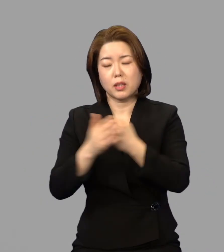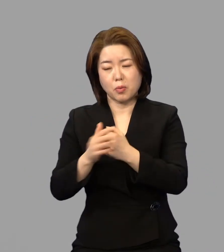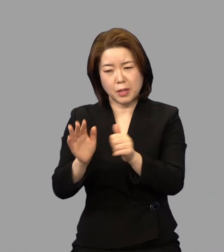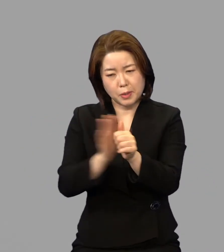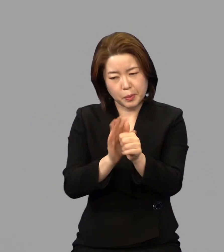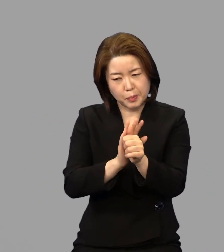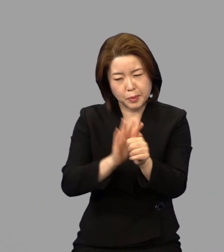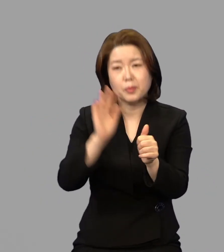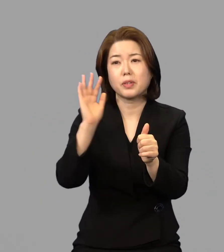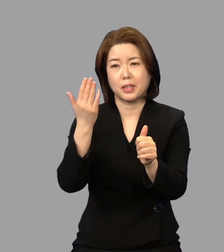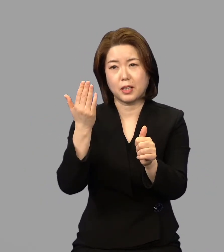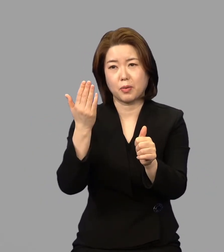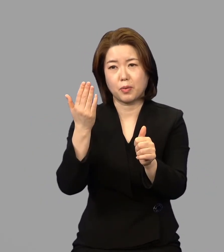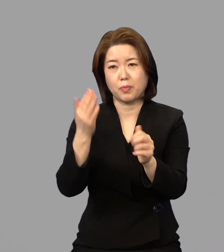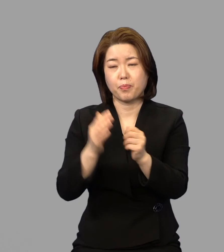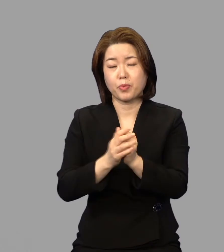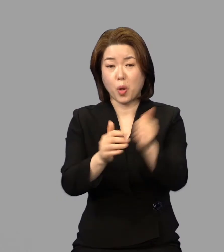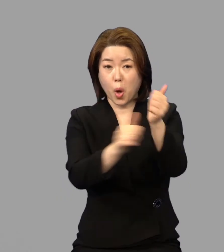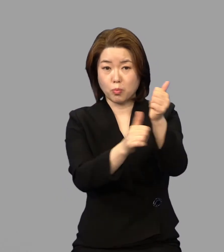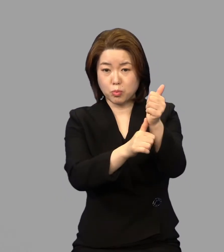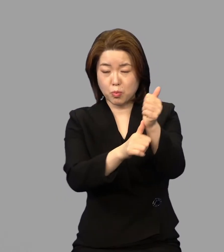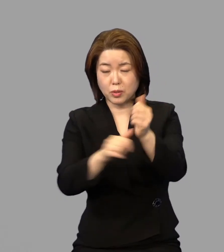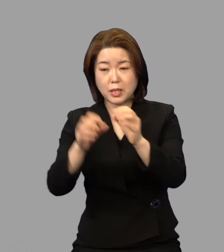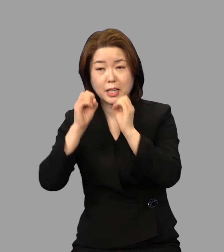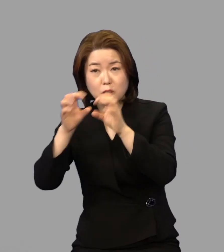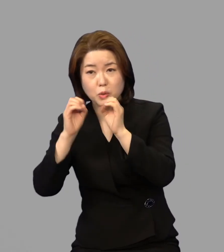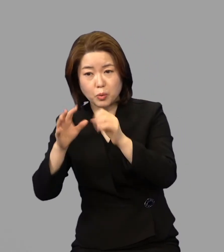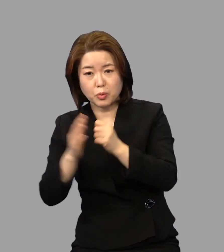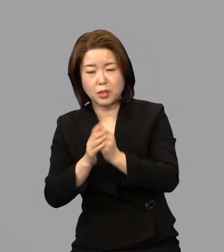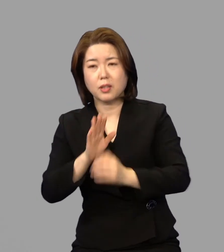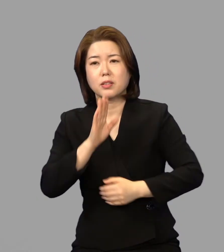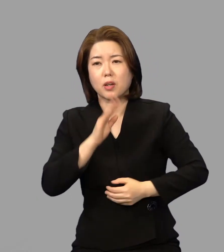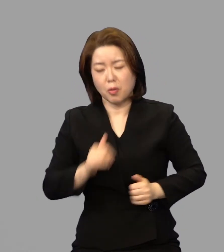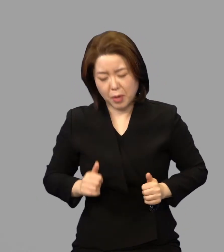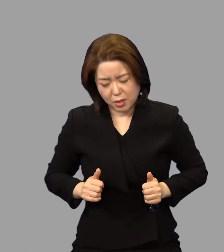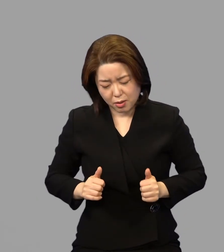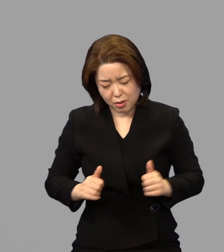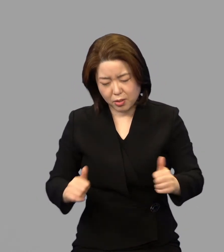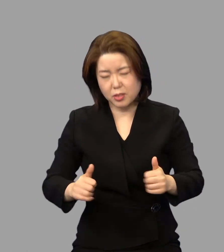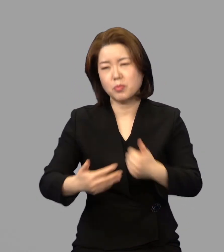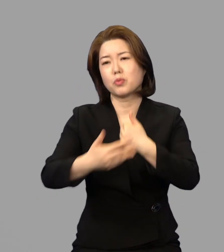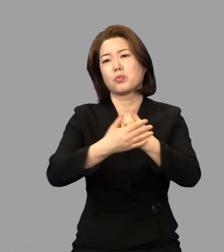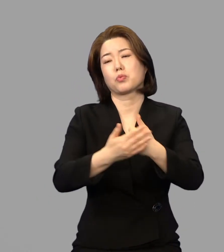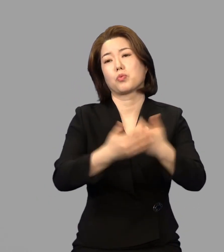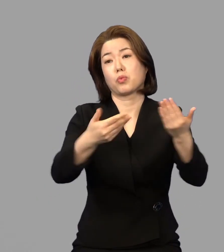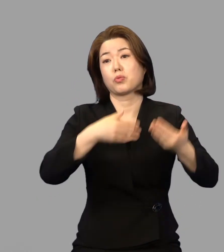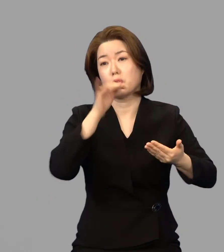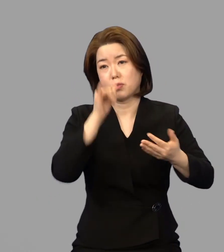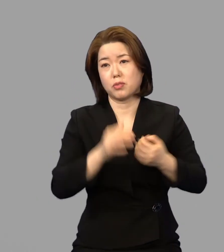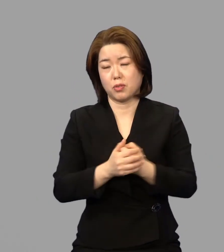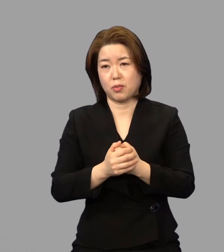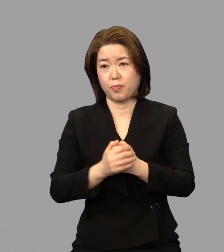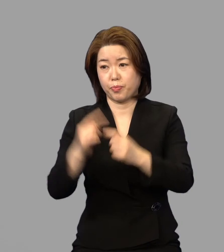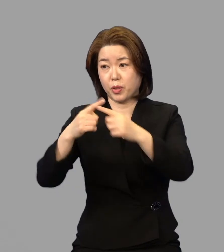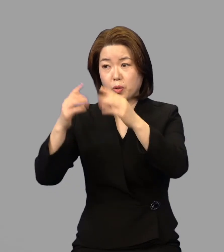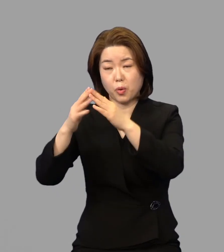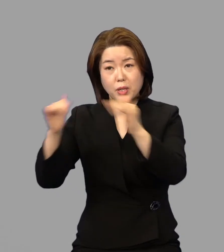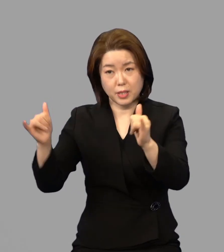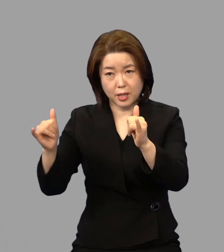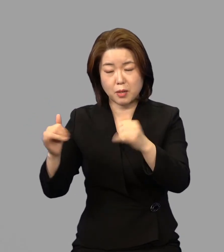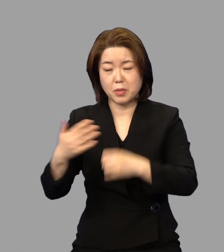되고 우리 부목사님들, 전도사님들 참 열심히 사역해 주었어요. 교인들이 저를